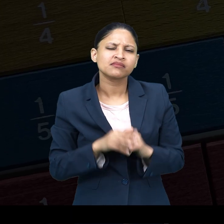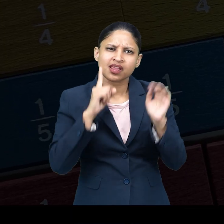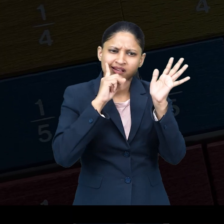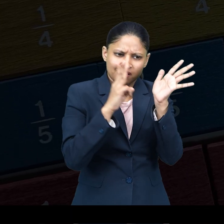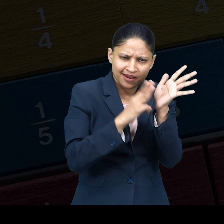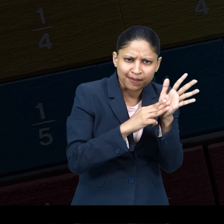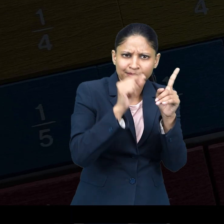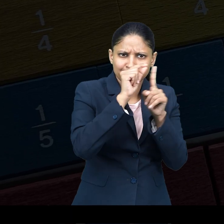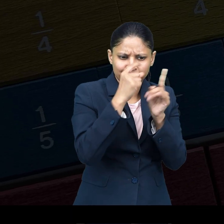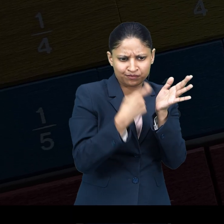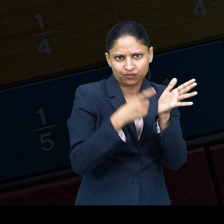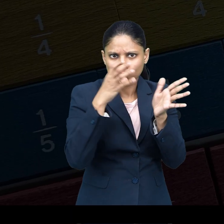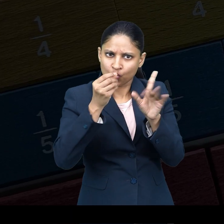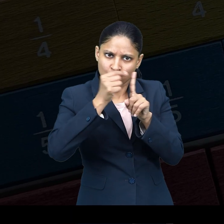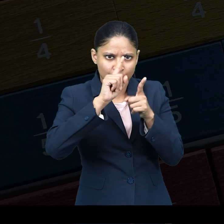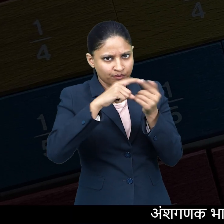अनुचित अंश में